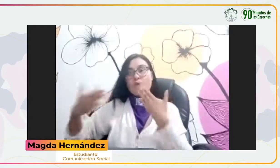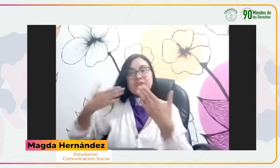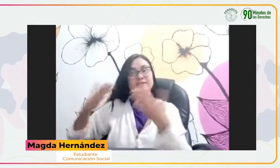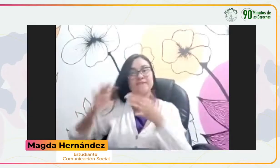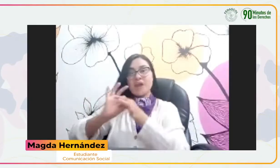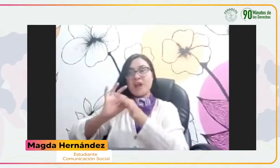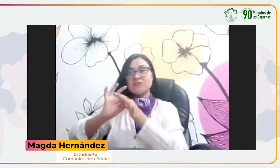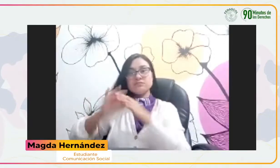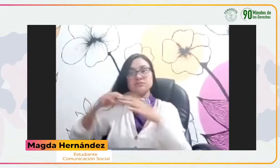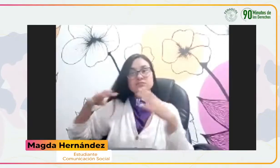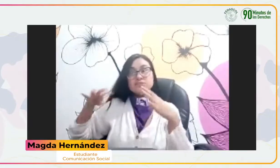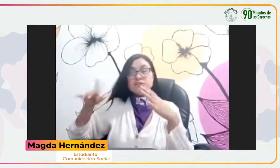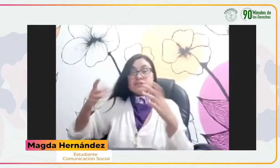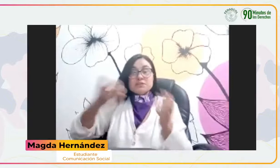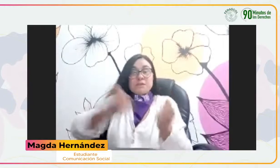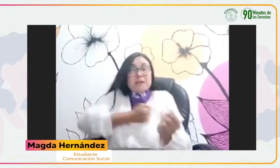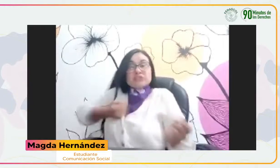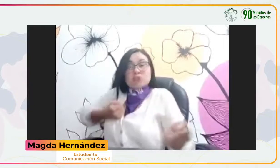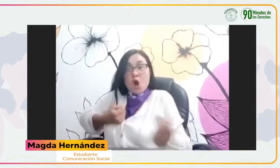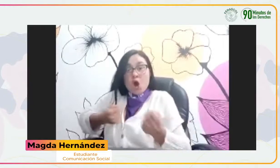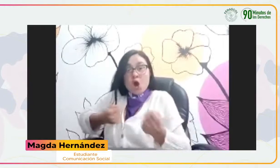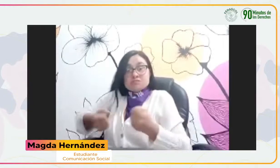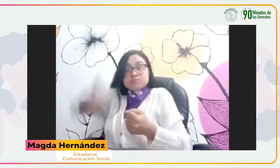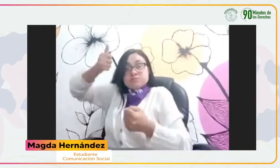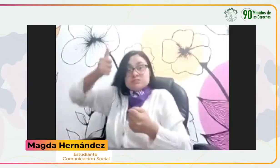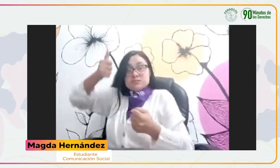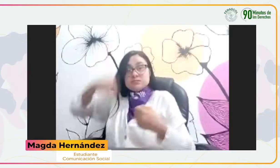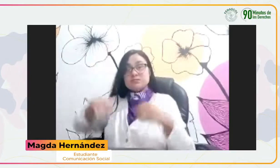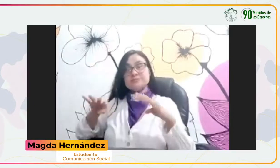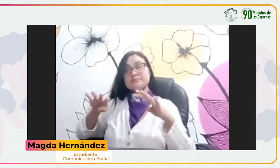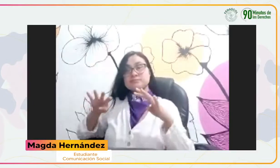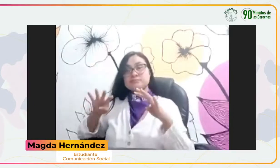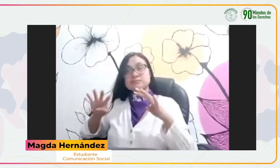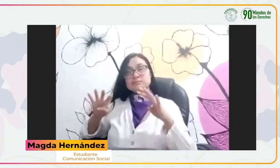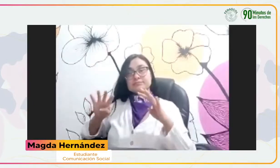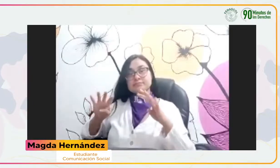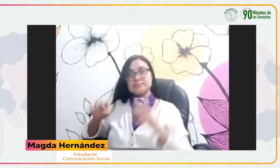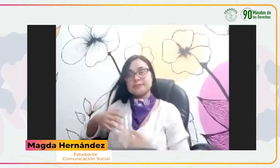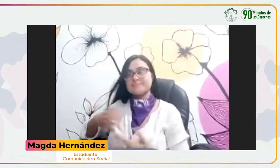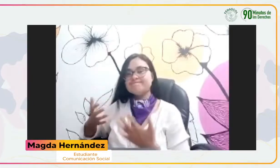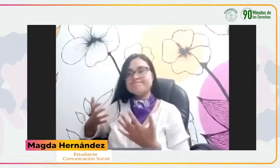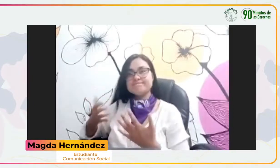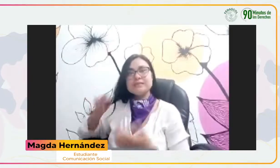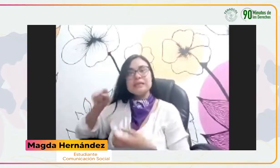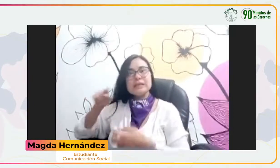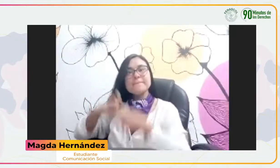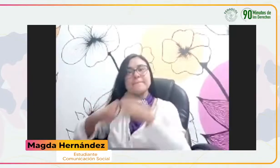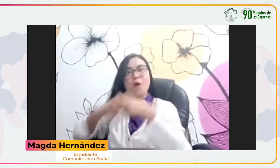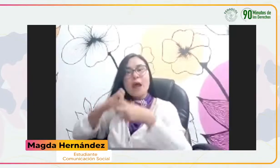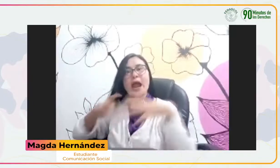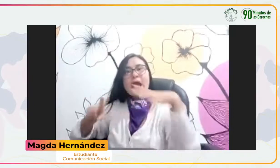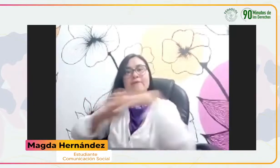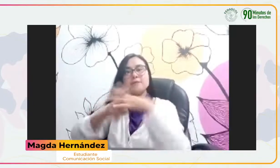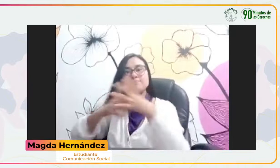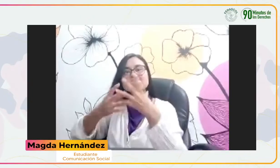cabeza de los hombres y que muchas veces dicen no, es que no confiamos en las mujeres y el machismo es el que